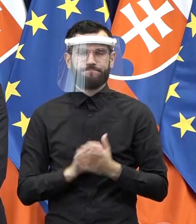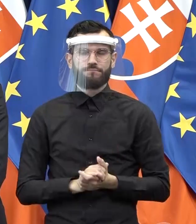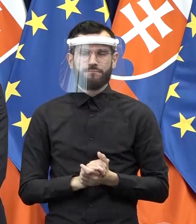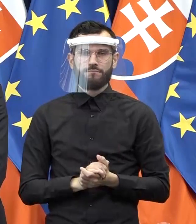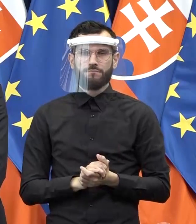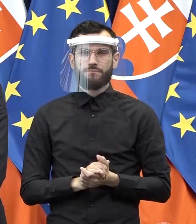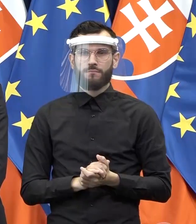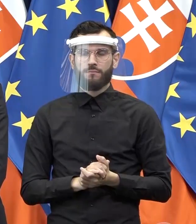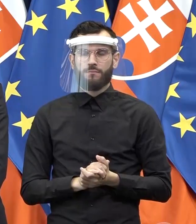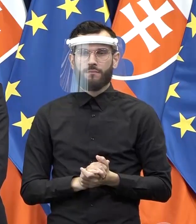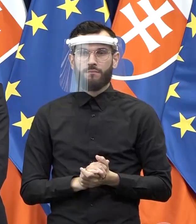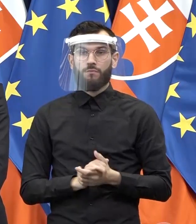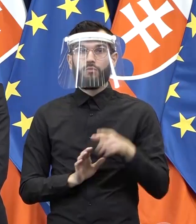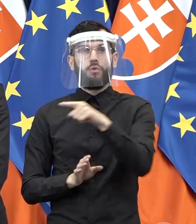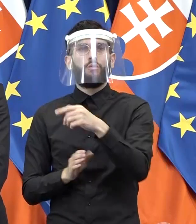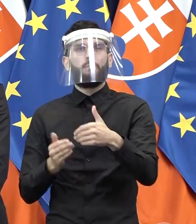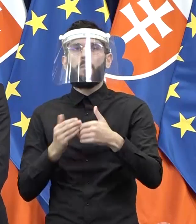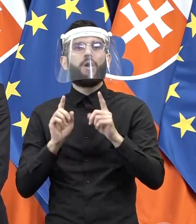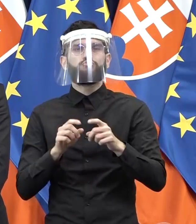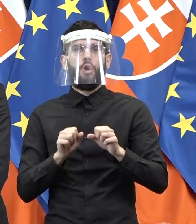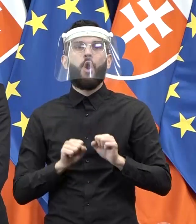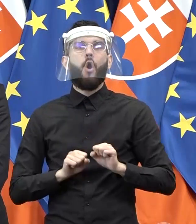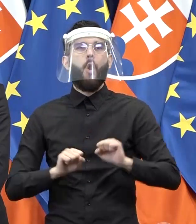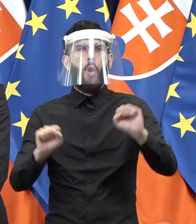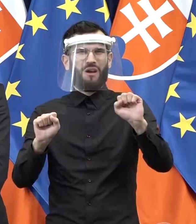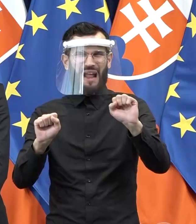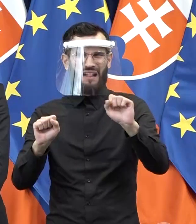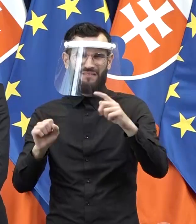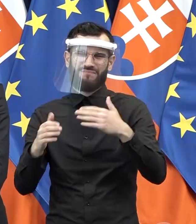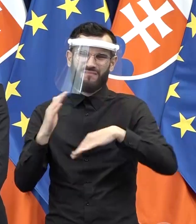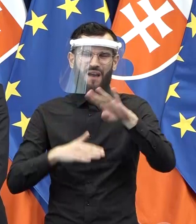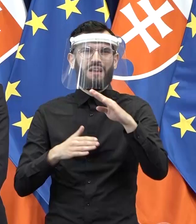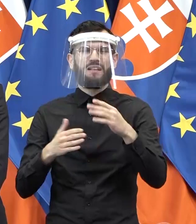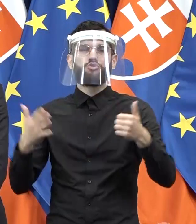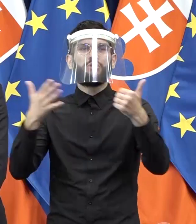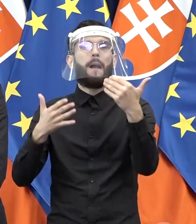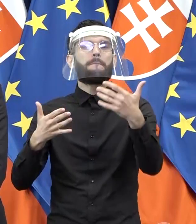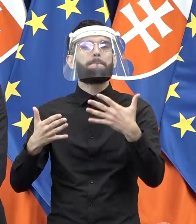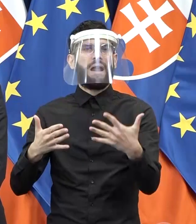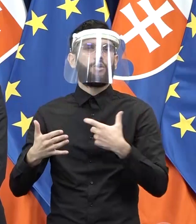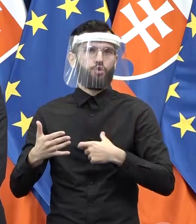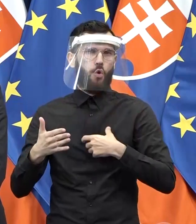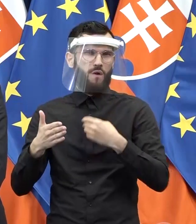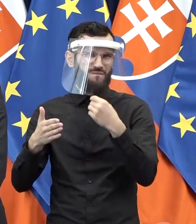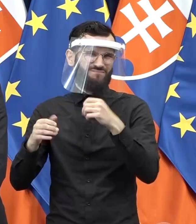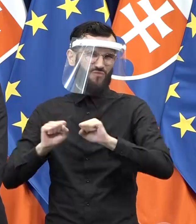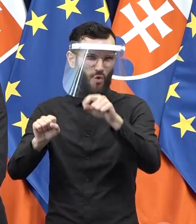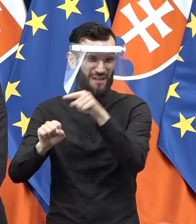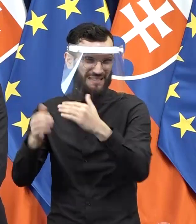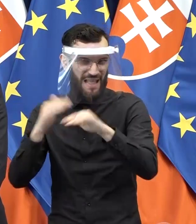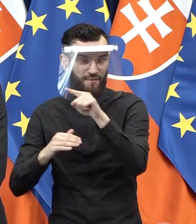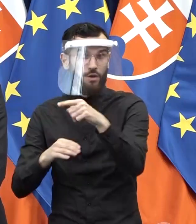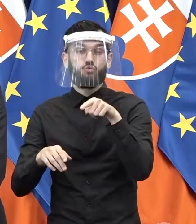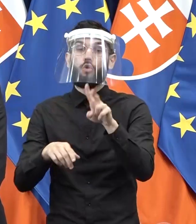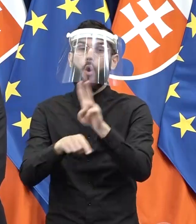ochranu tých najzraniteľnejších ľudí, čiže ľudí nad 65 rokov. Považujeme v tejto chvíli